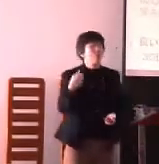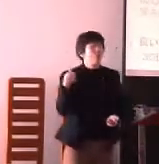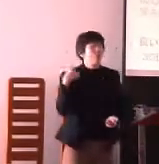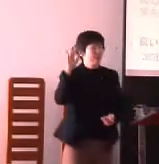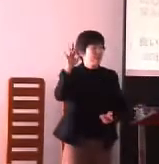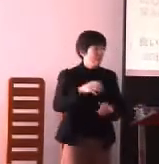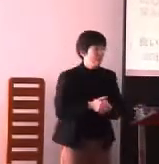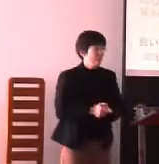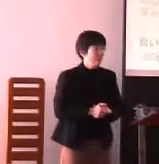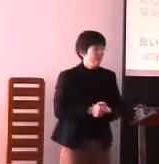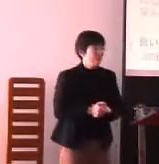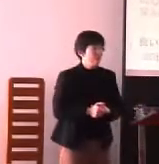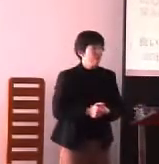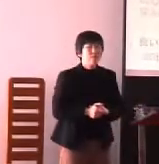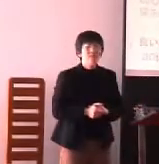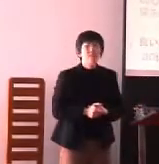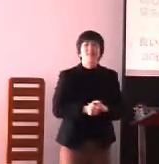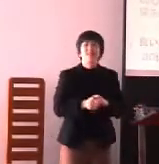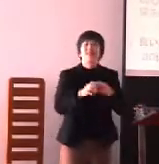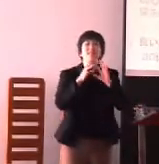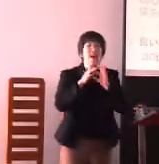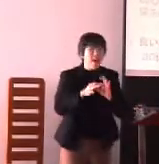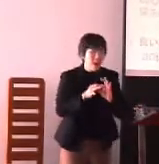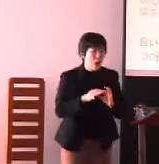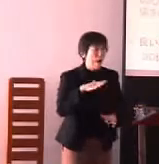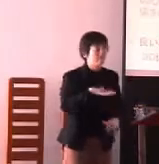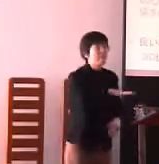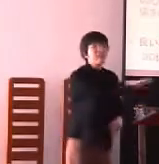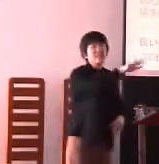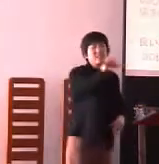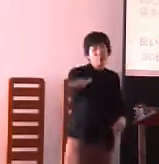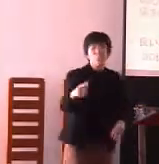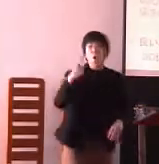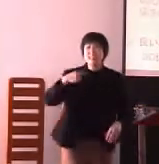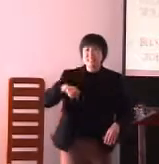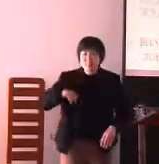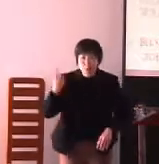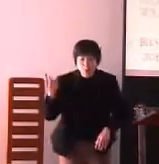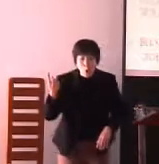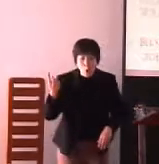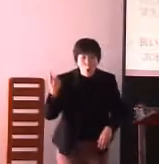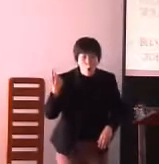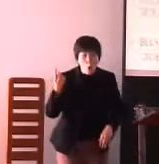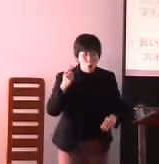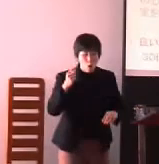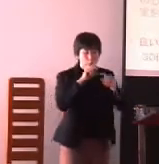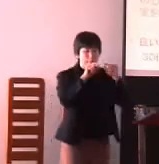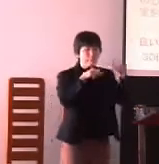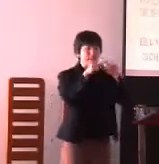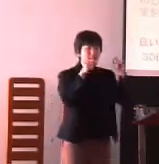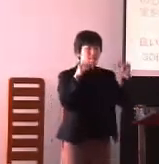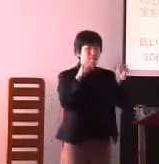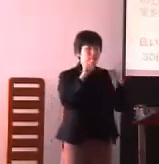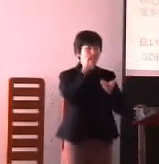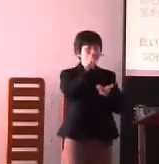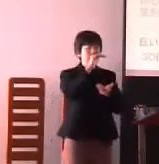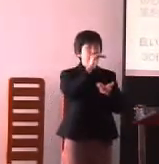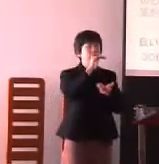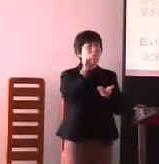も御霊の実をことは何ですか、御霊の実を見て御言